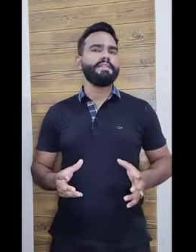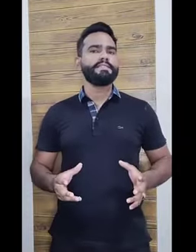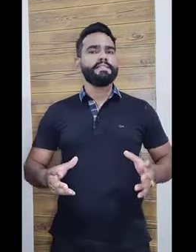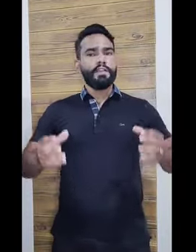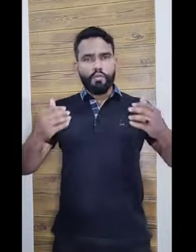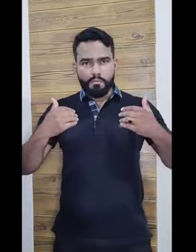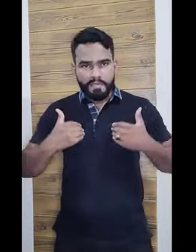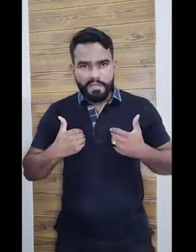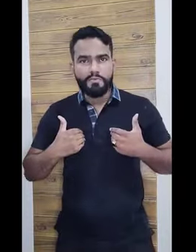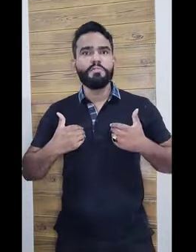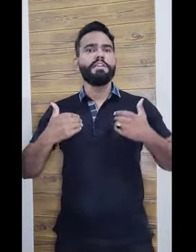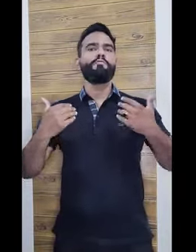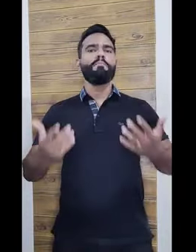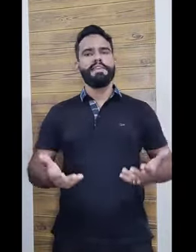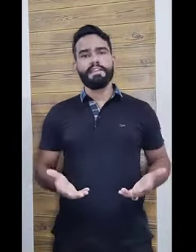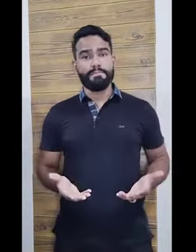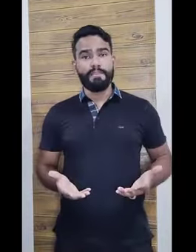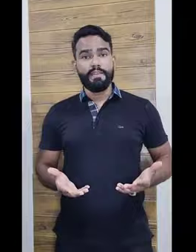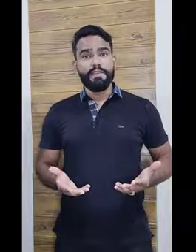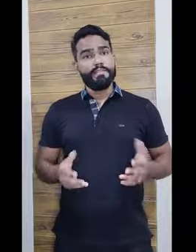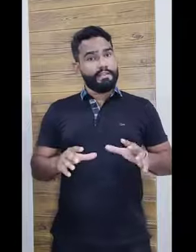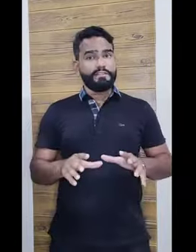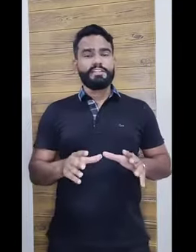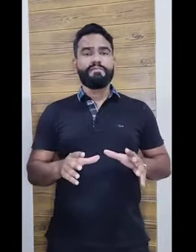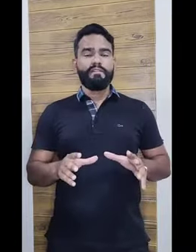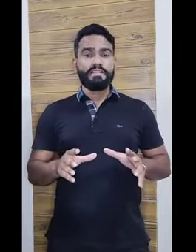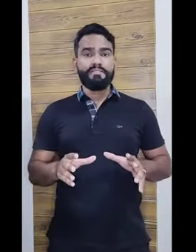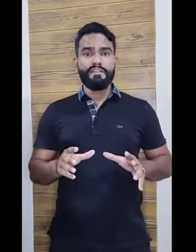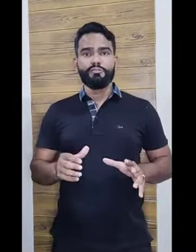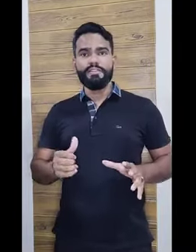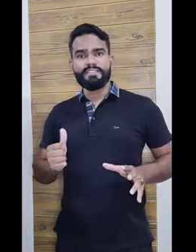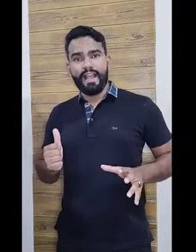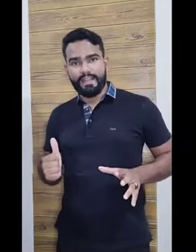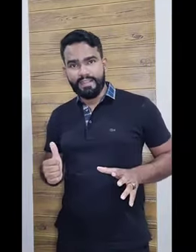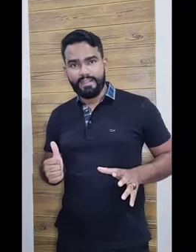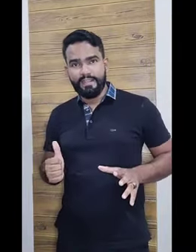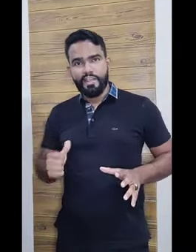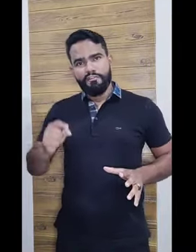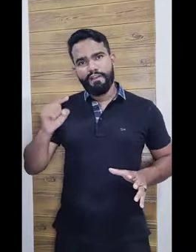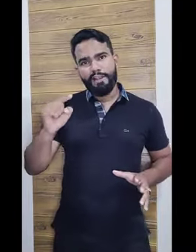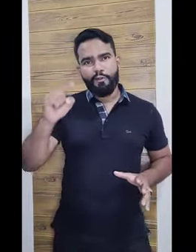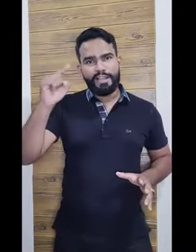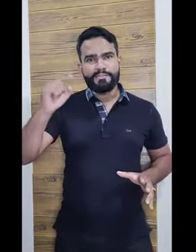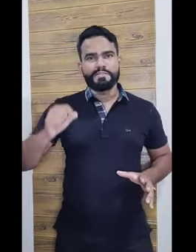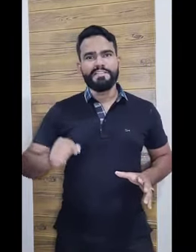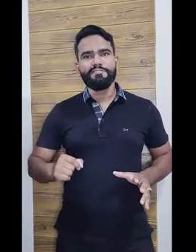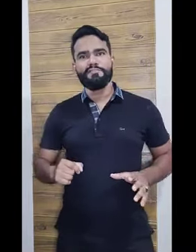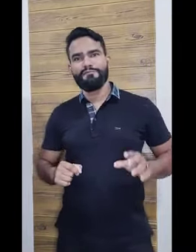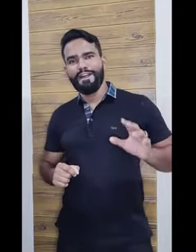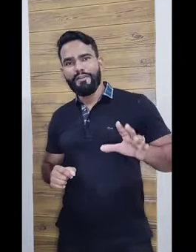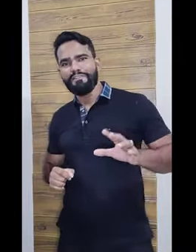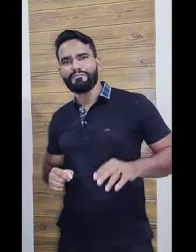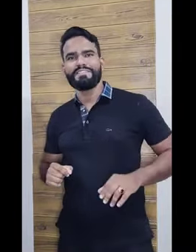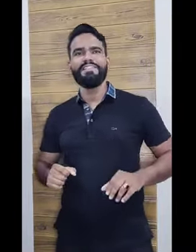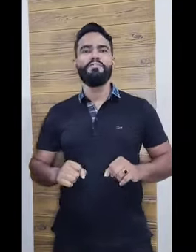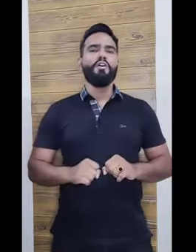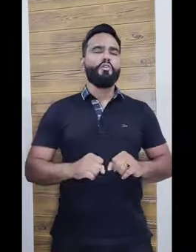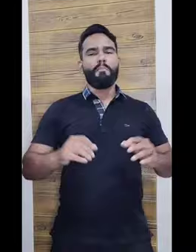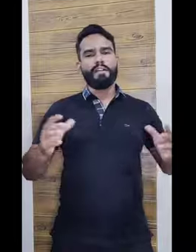mais comigo e com a minha equipe. Se você estiver vendo esse vídeo no Instagram, vai lá no coraçãozinho, vai no aviãozinho, compartilha